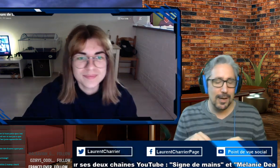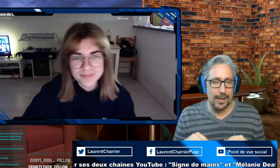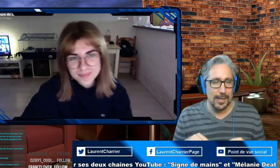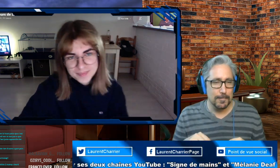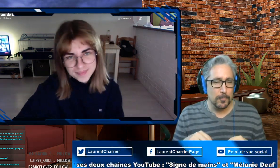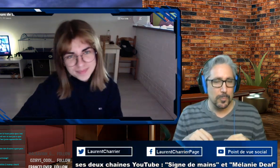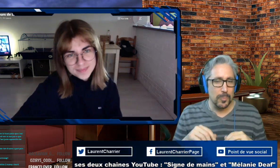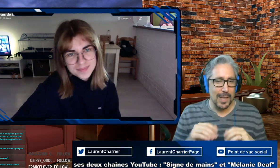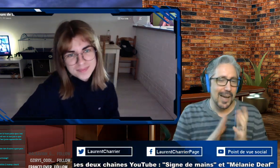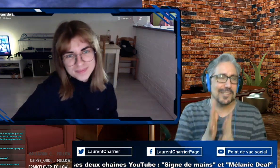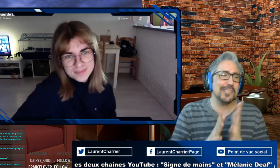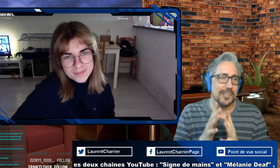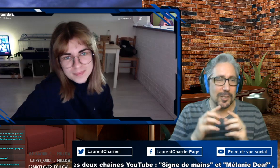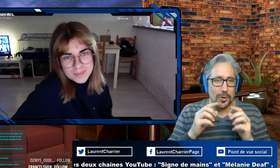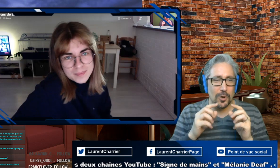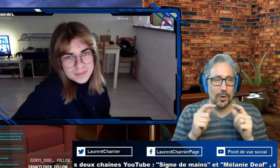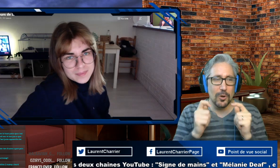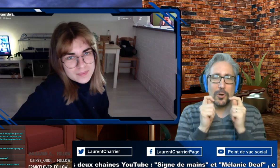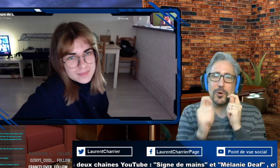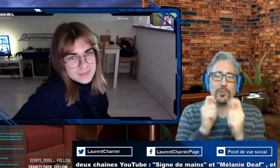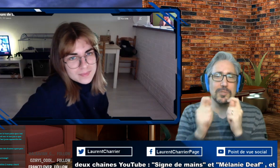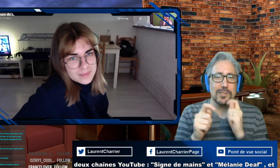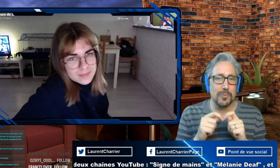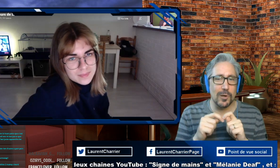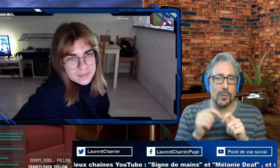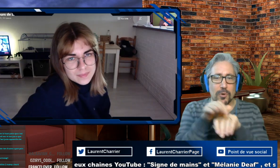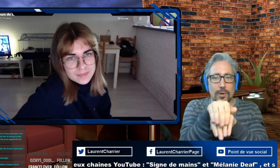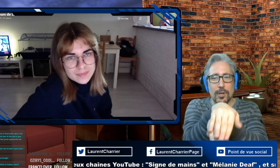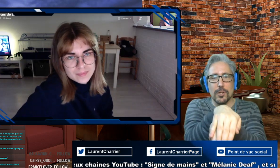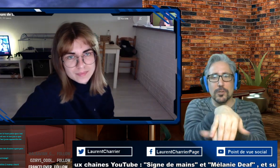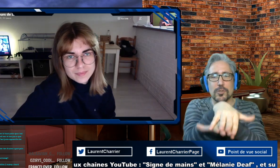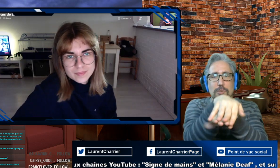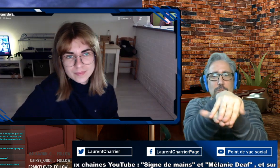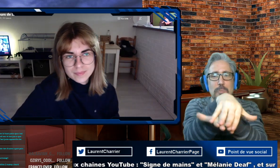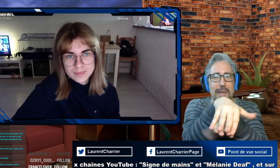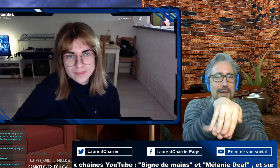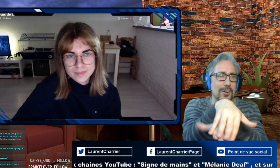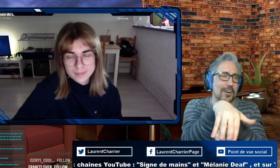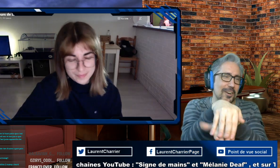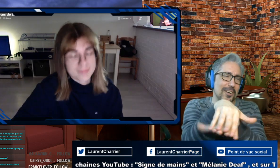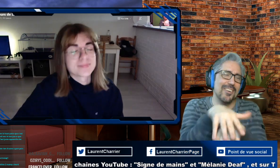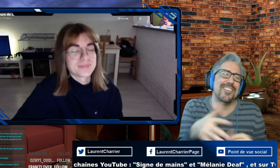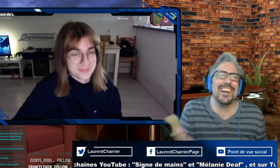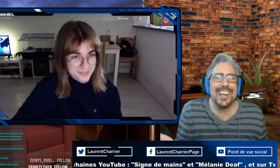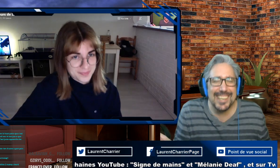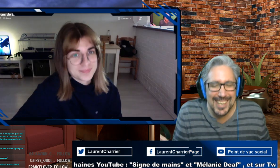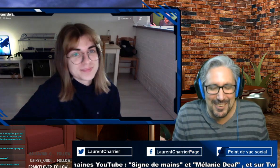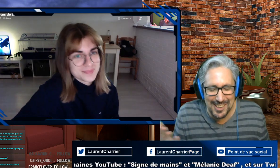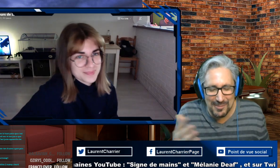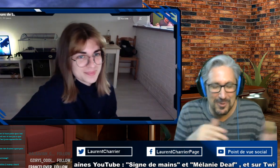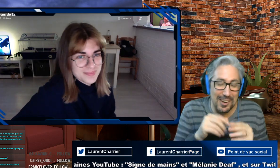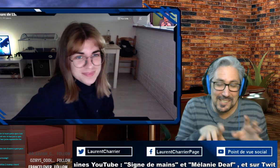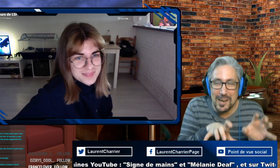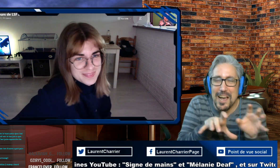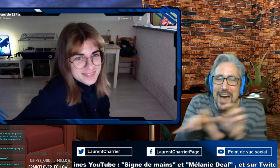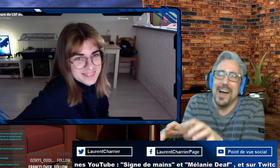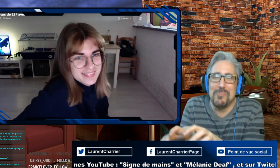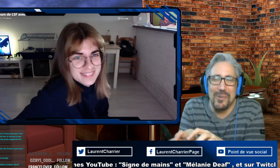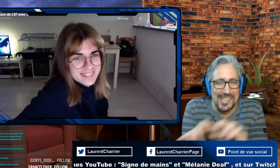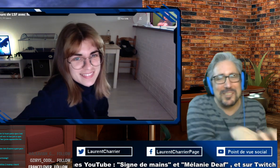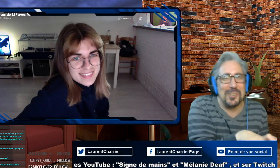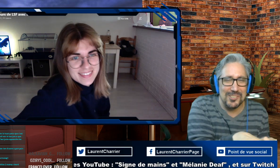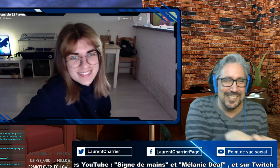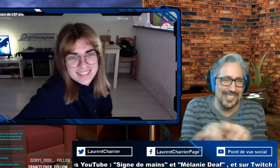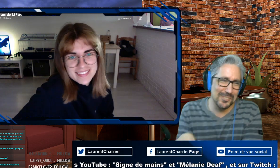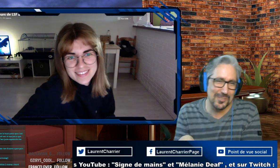impossible à signer quand on discute. Par exemple, tortue de mer, il faudrait ça à